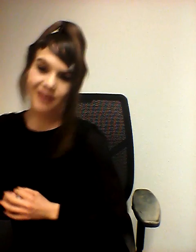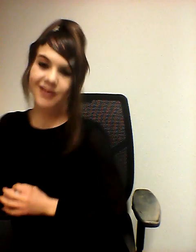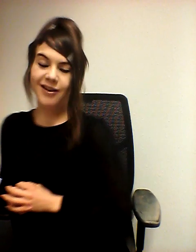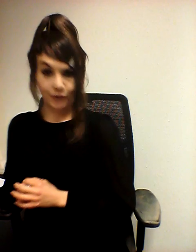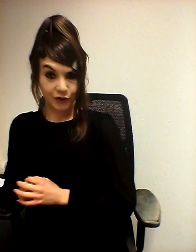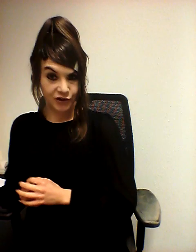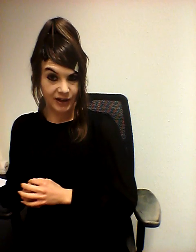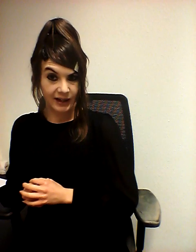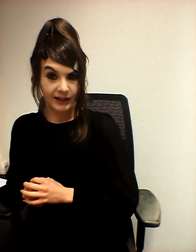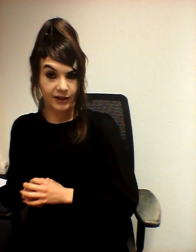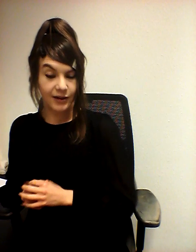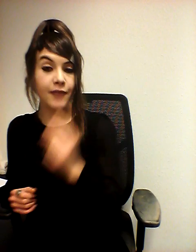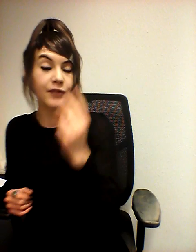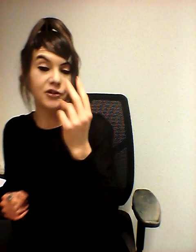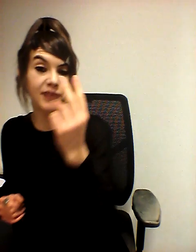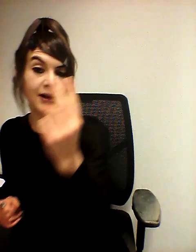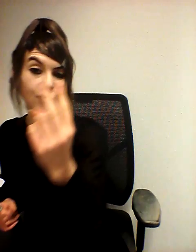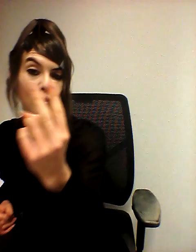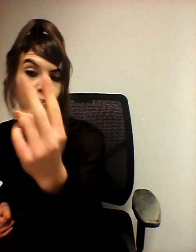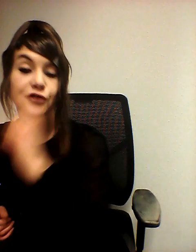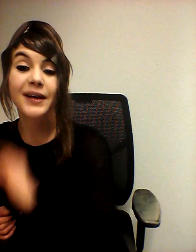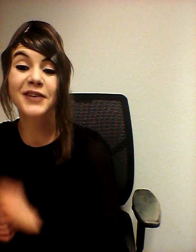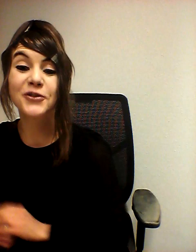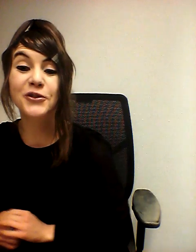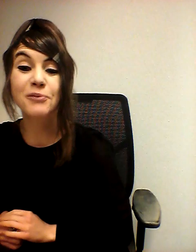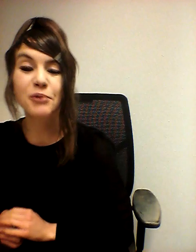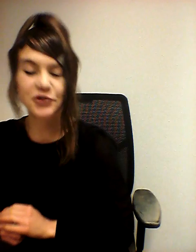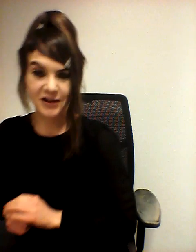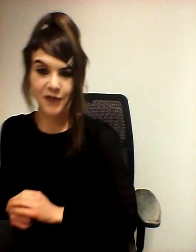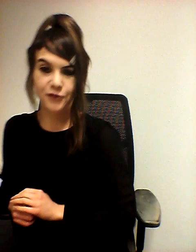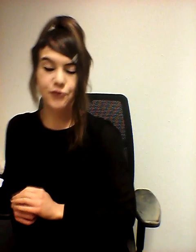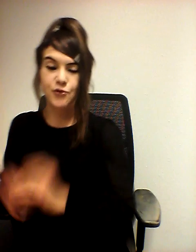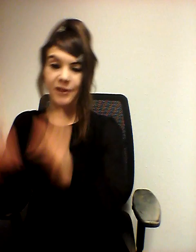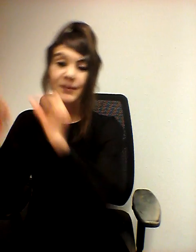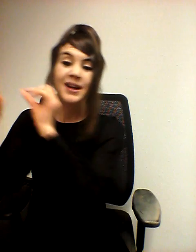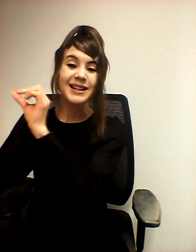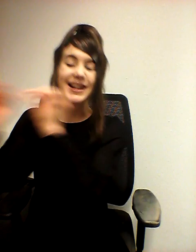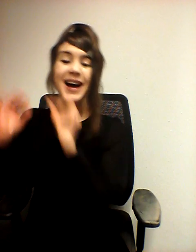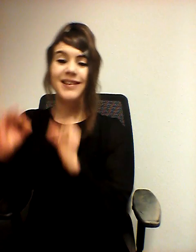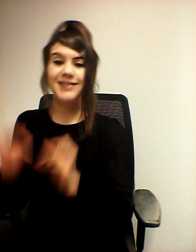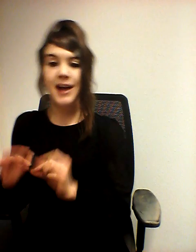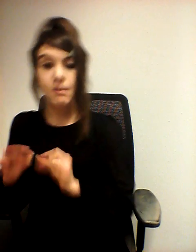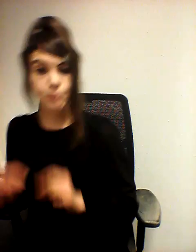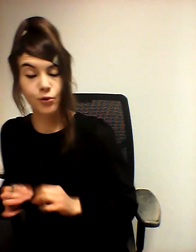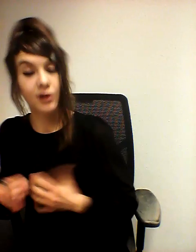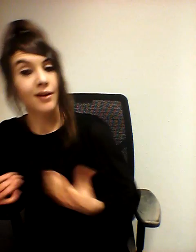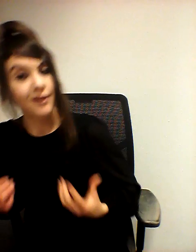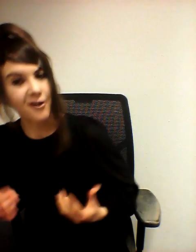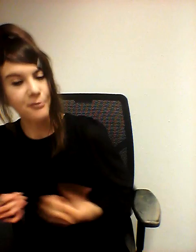alle andere cellen in jouw lijf in staat om twee soorten processen uit te voeren. Katabole,